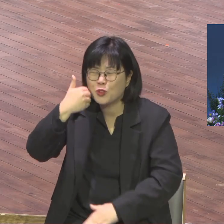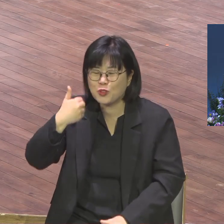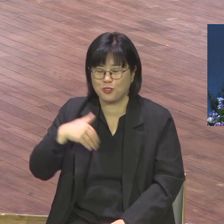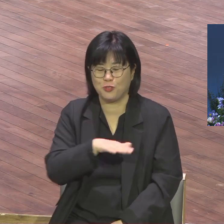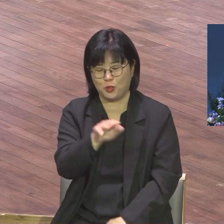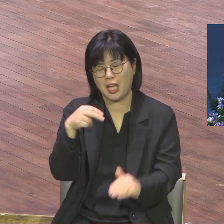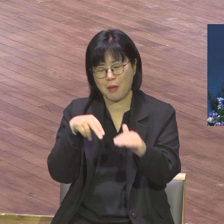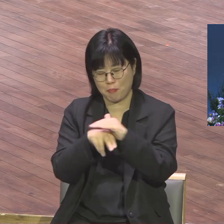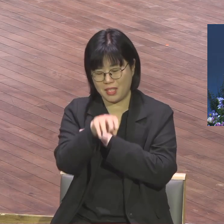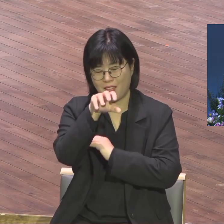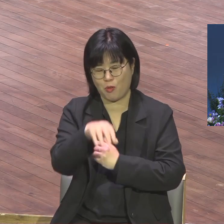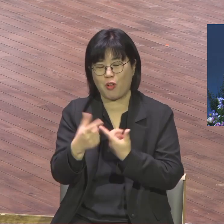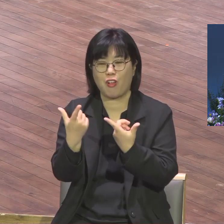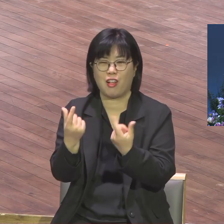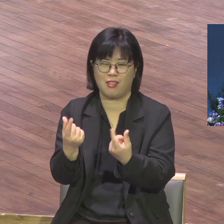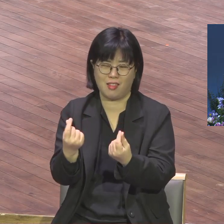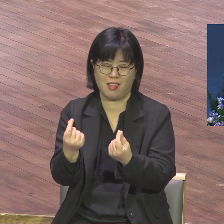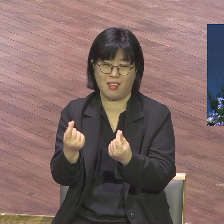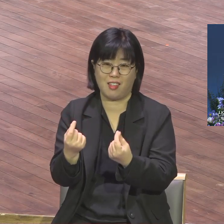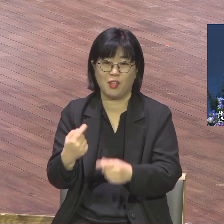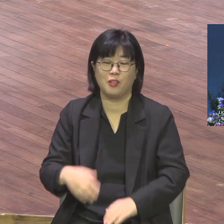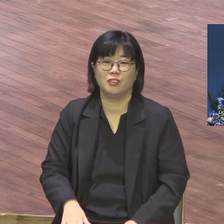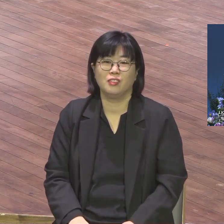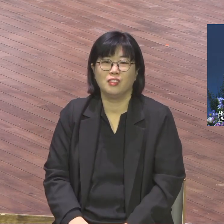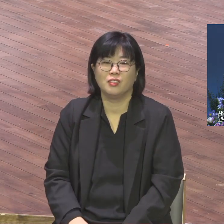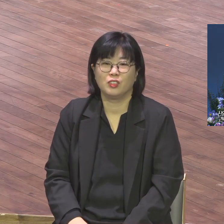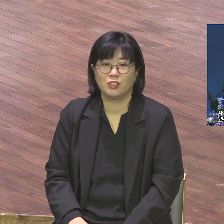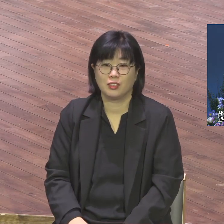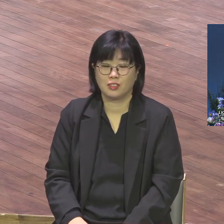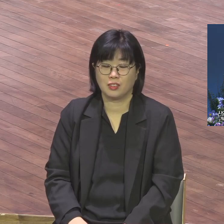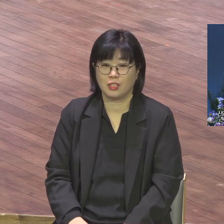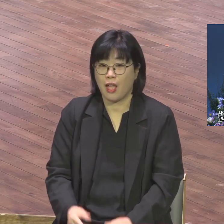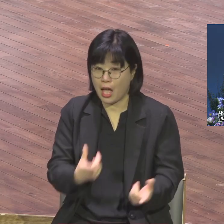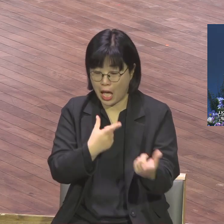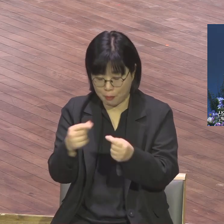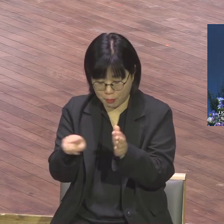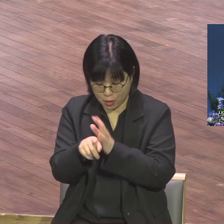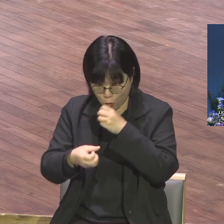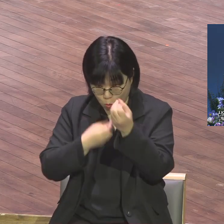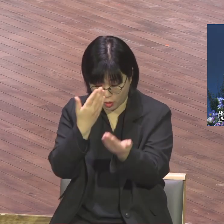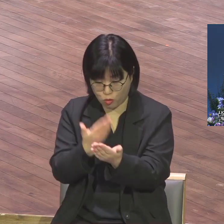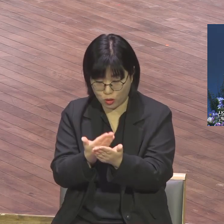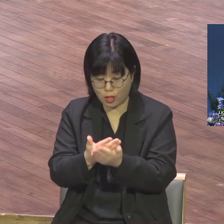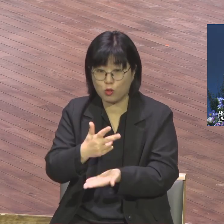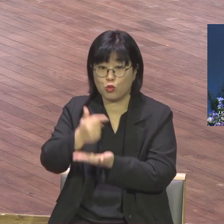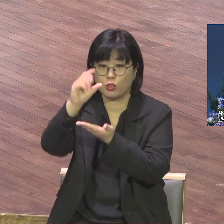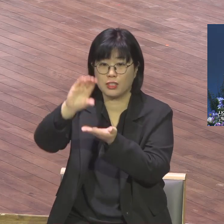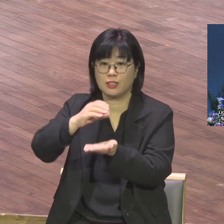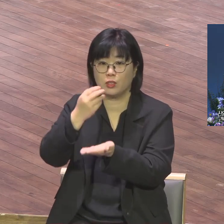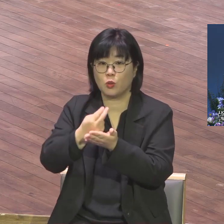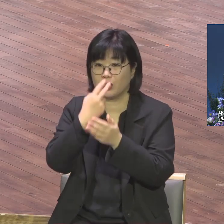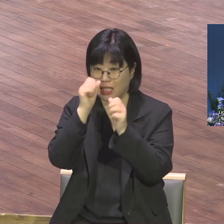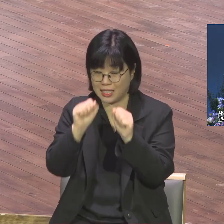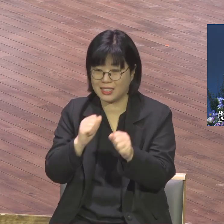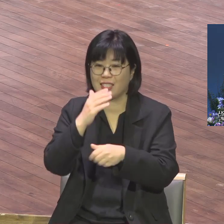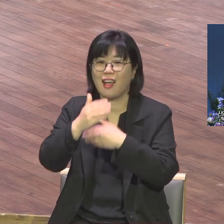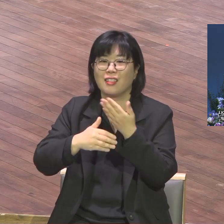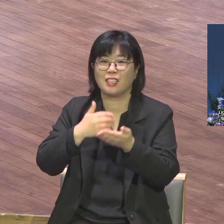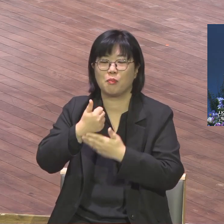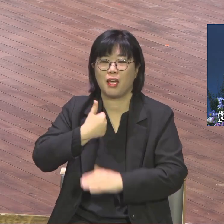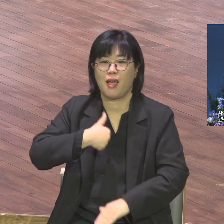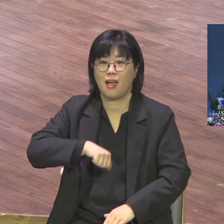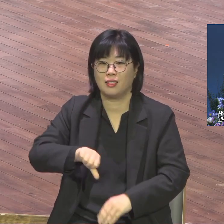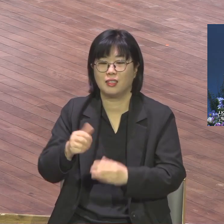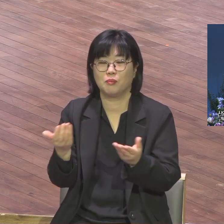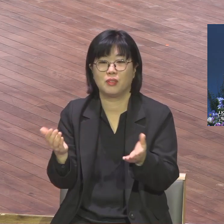피난처시로다. 신앙 고백합니다. 주는 그리스도시요 살아계신 하나님의